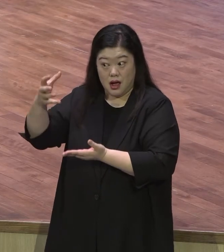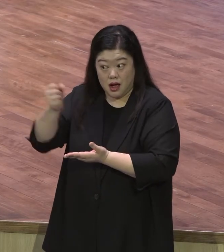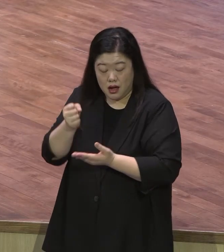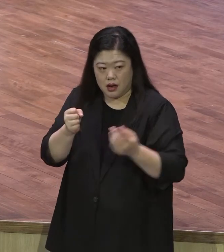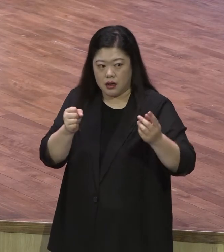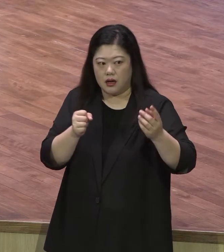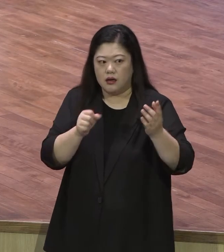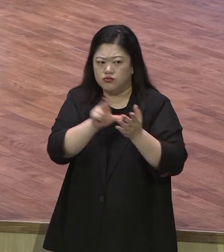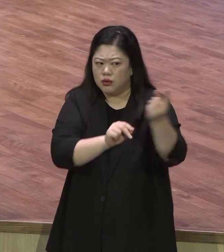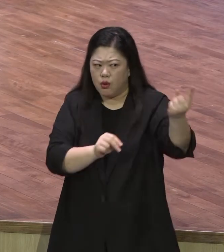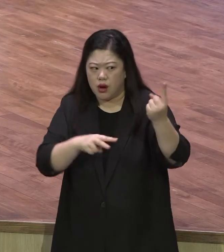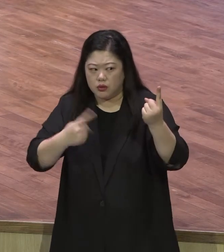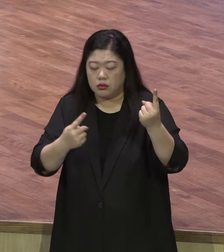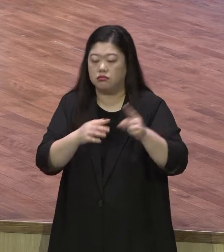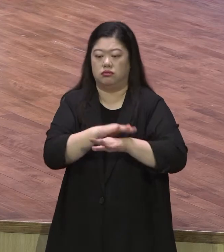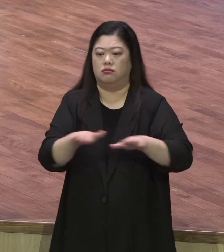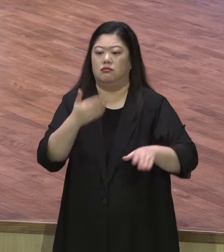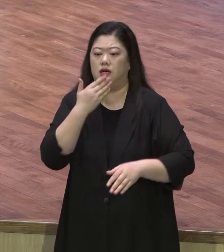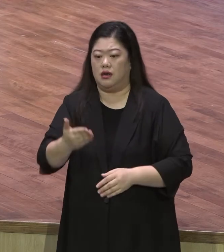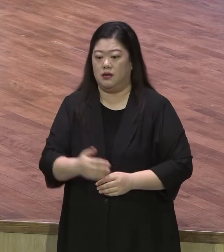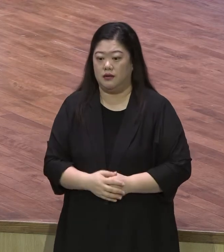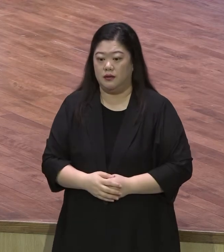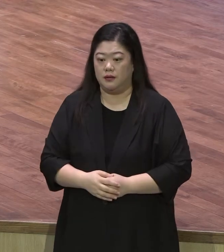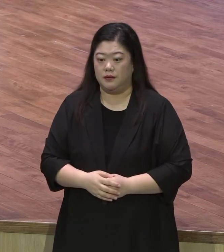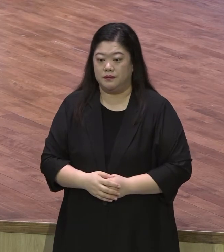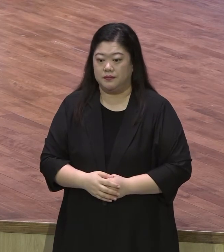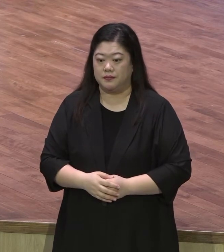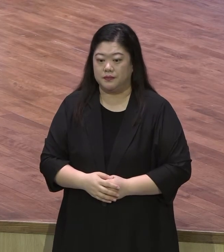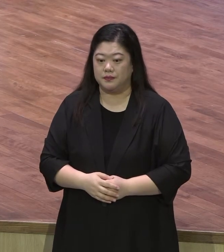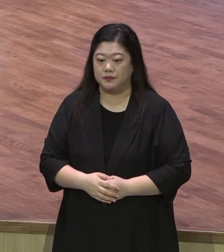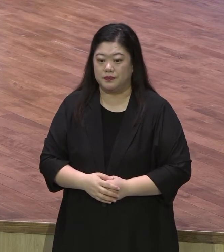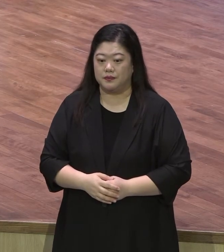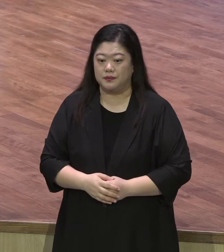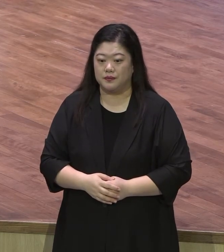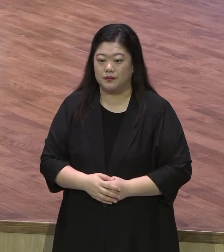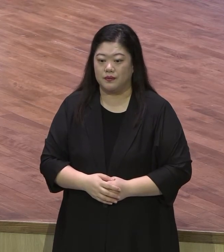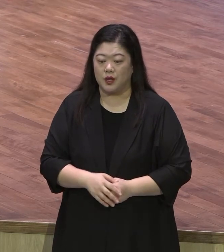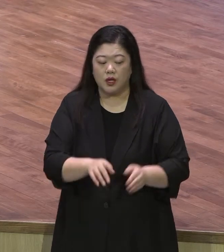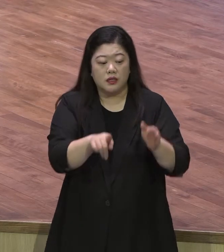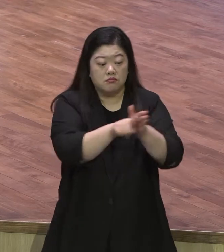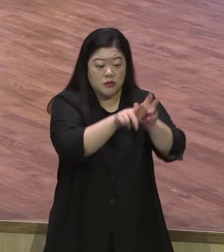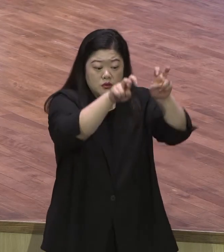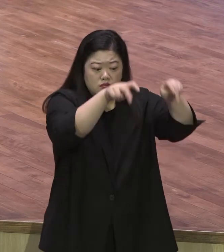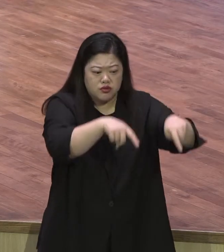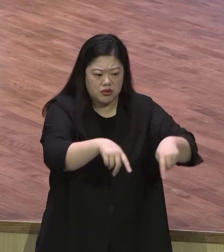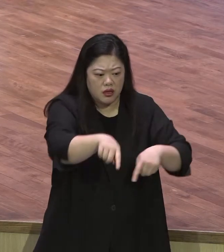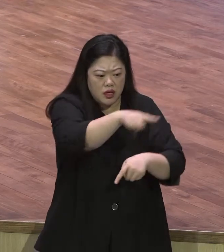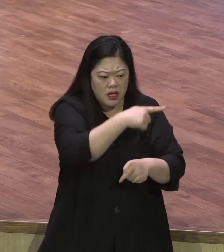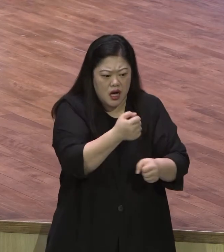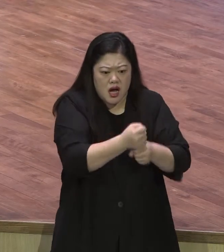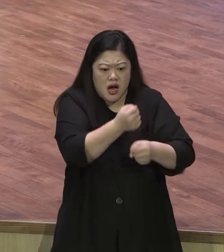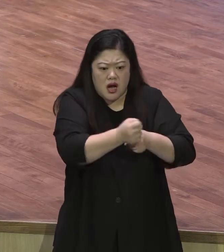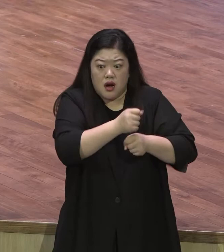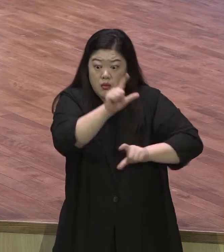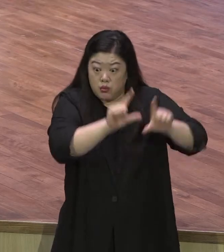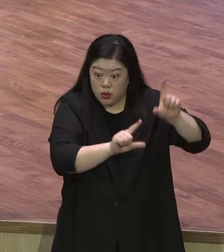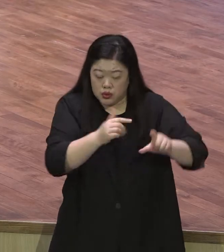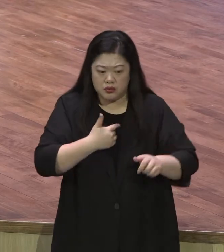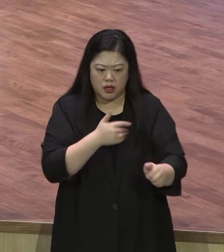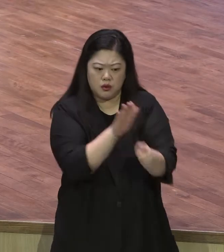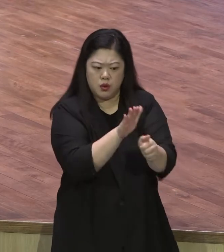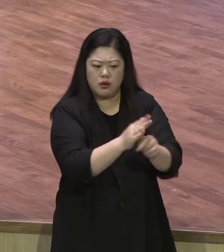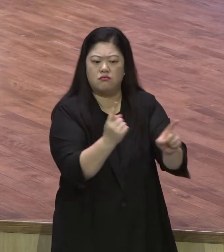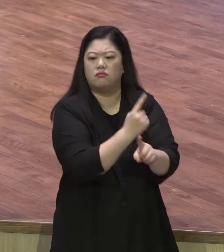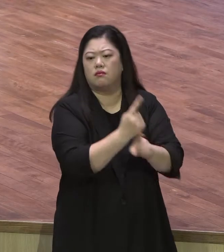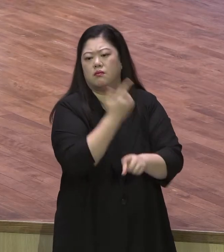바로 불신자들이 가지고 있는 인생의 터를 심지어 바꿔줄 수가 있다. 불신자 인생의